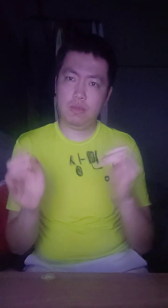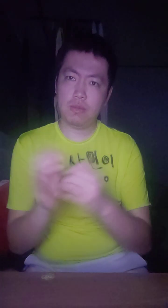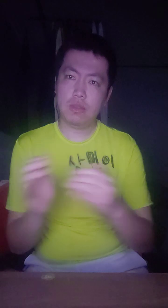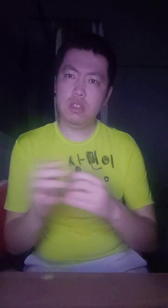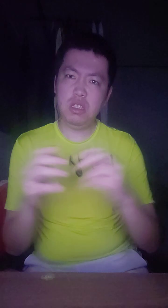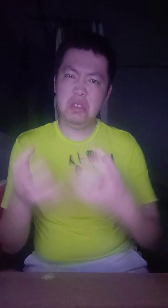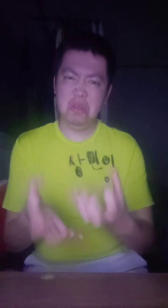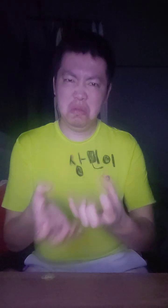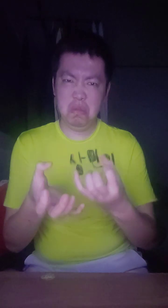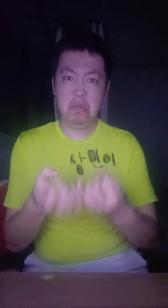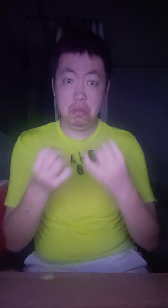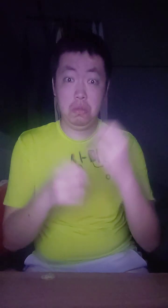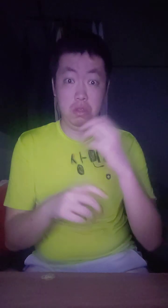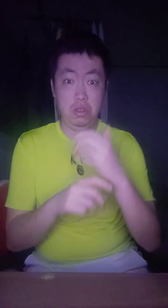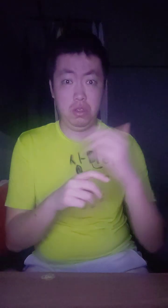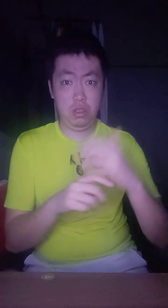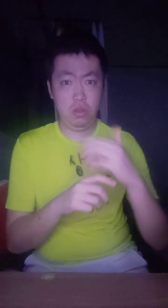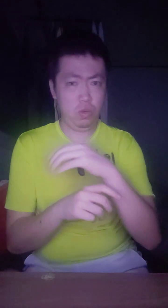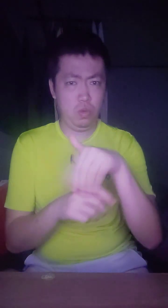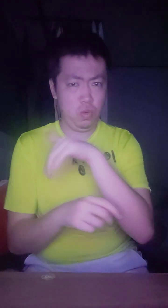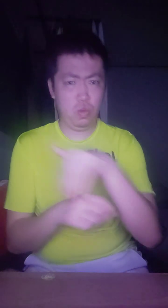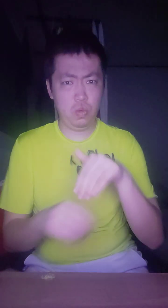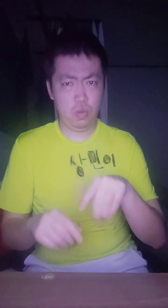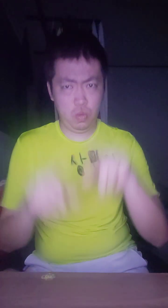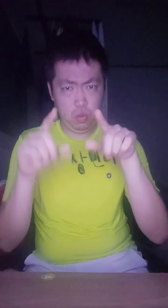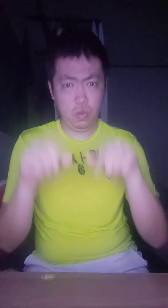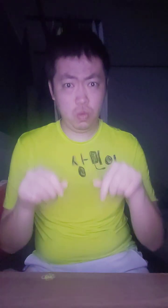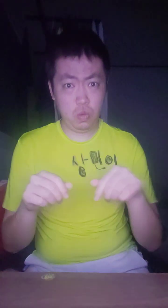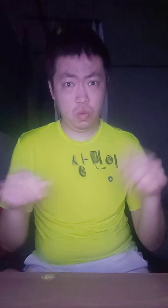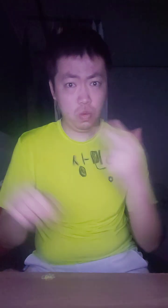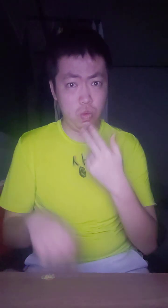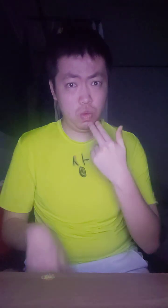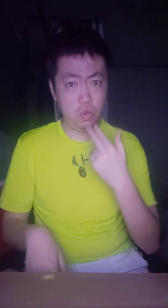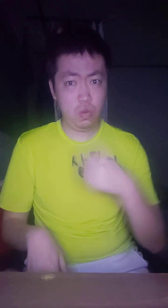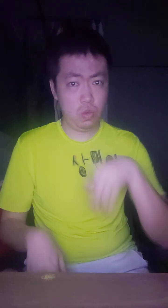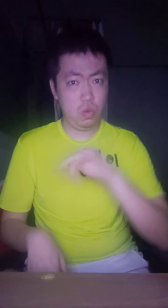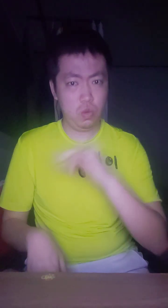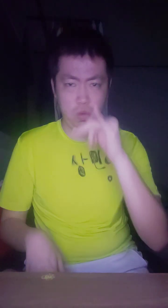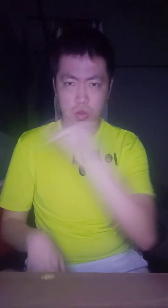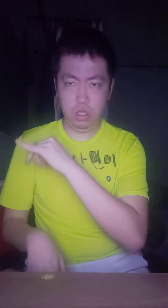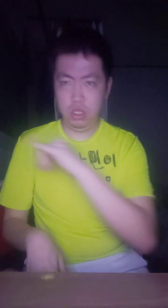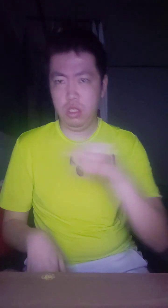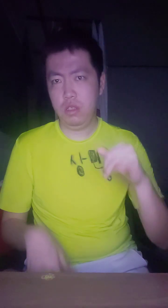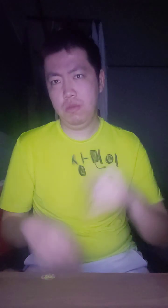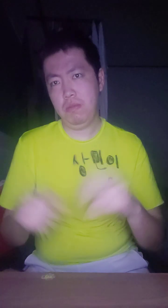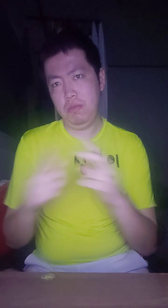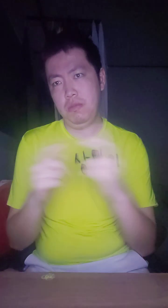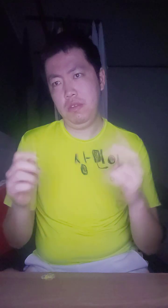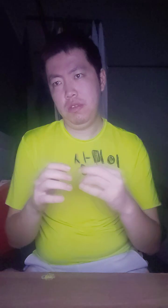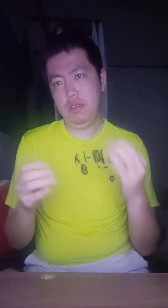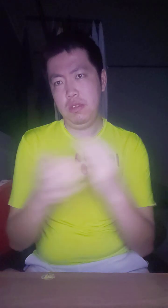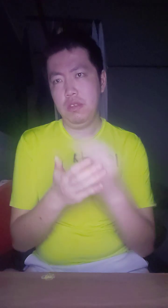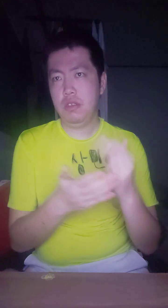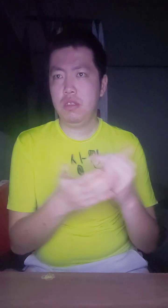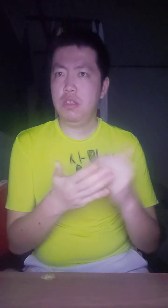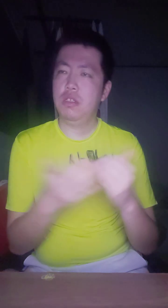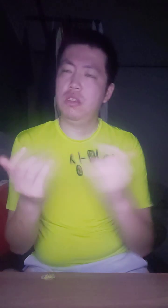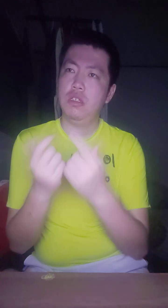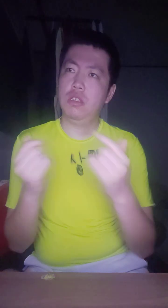무겁게 처벌해달라는 국민동의 청원이 올라온 가운데 비슷한 내용의 법안은 2021년 발의돼 여전히 국회에 계류